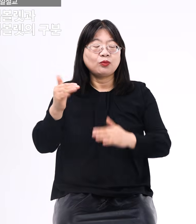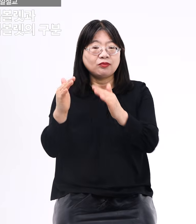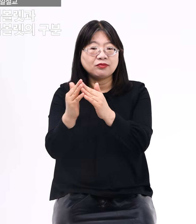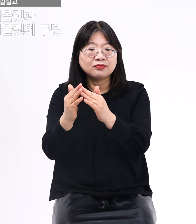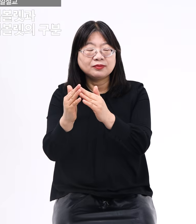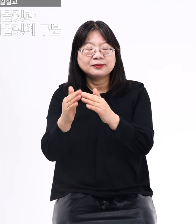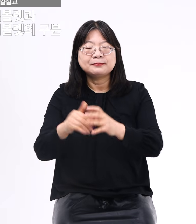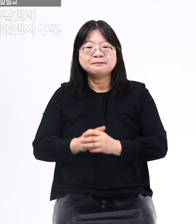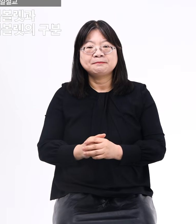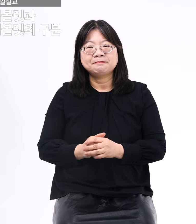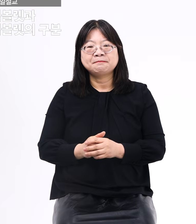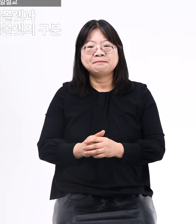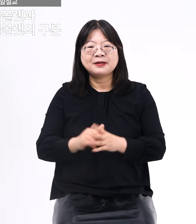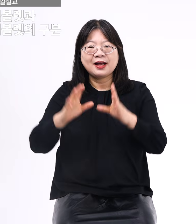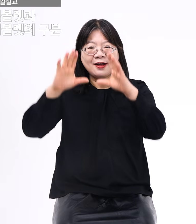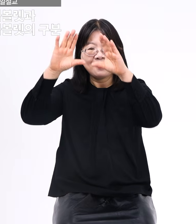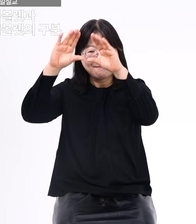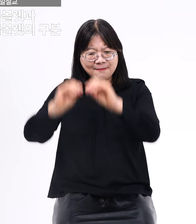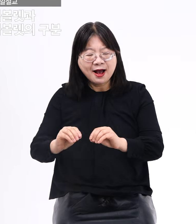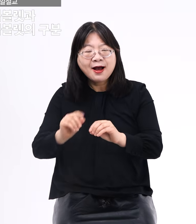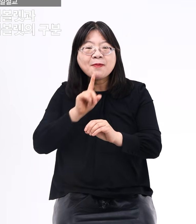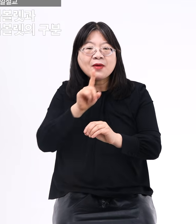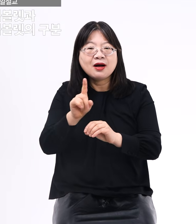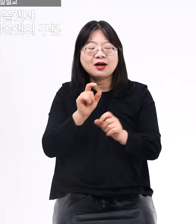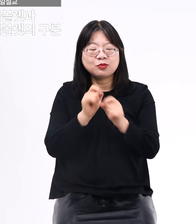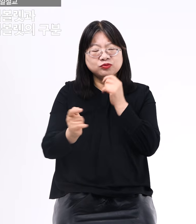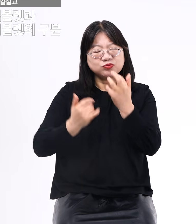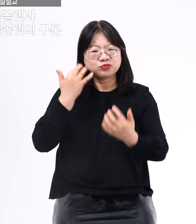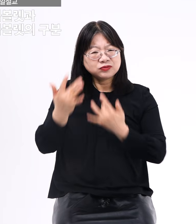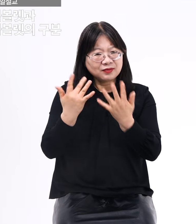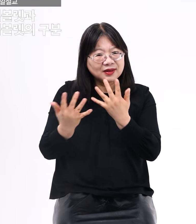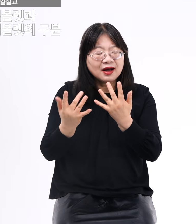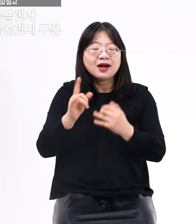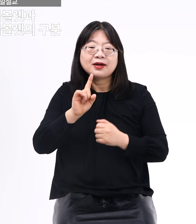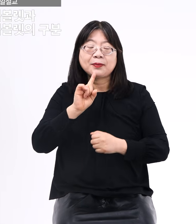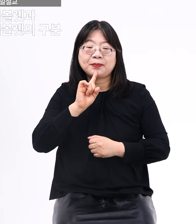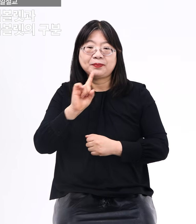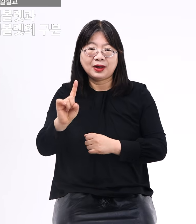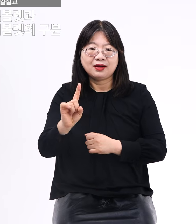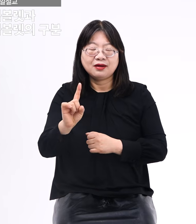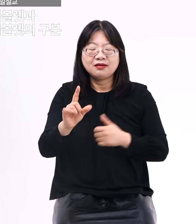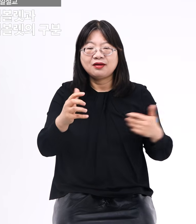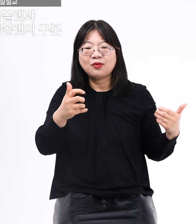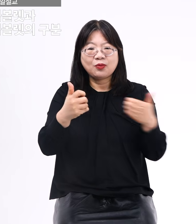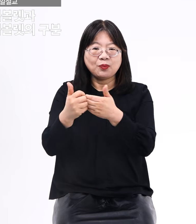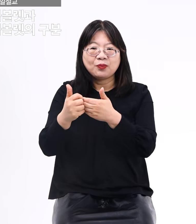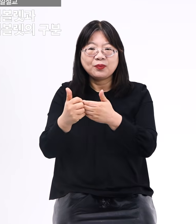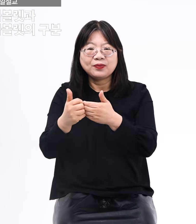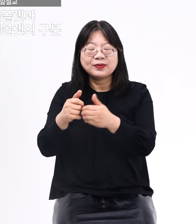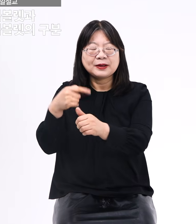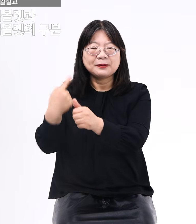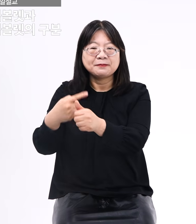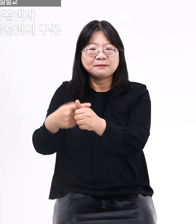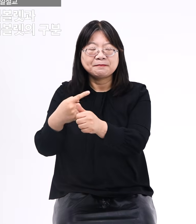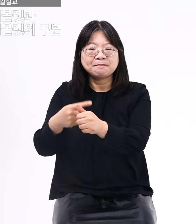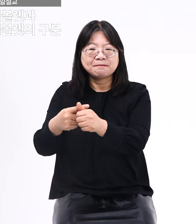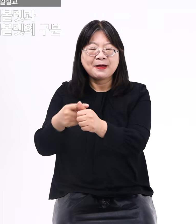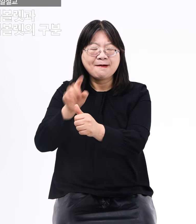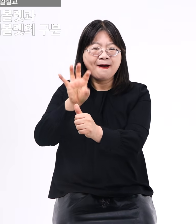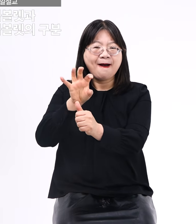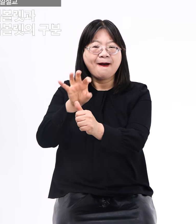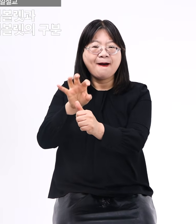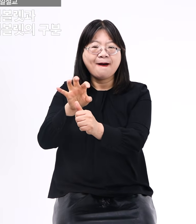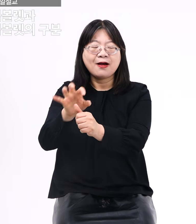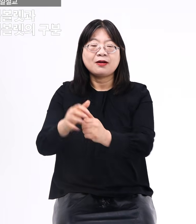집을 멸절시키겠다. 불사르리라. 이렇게 공격과 비난을 퍼붓게